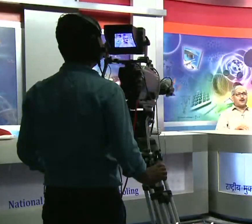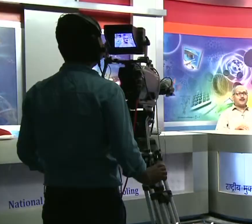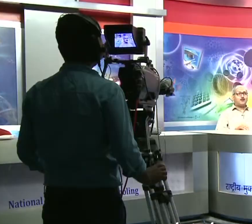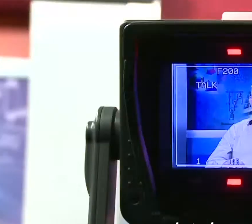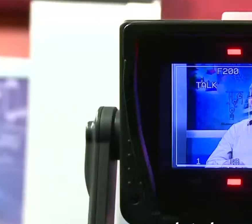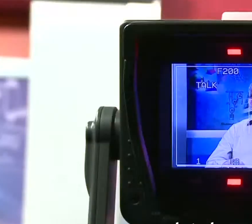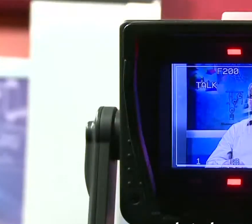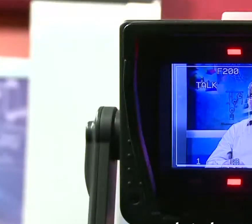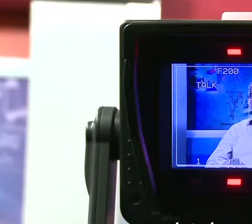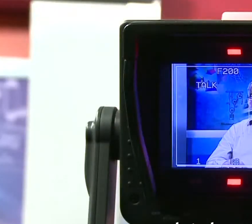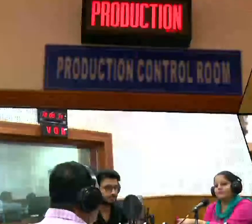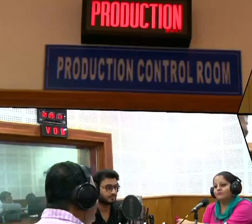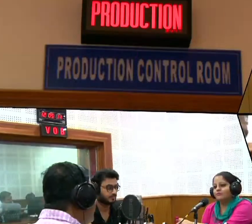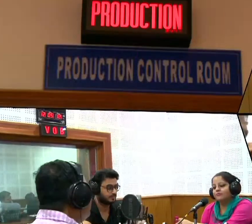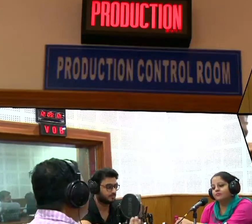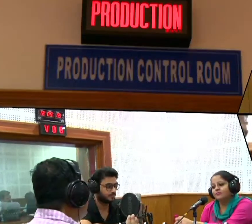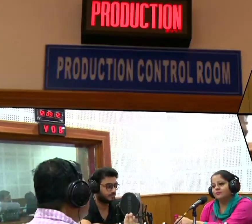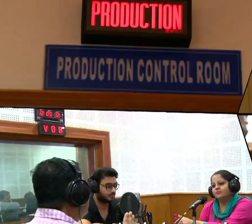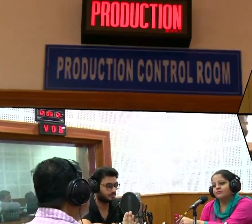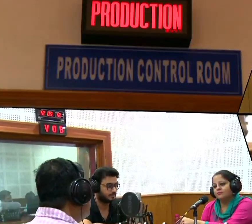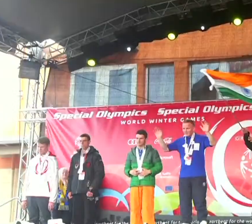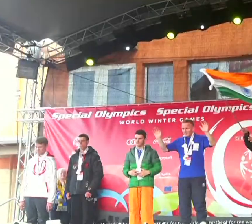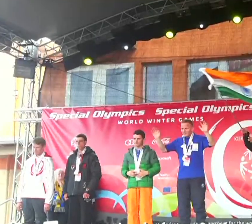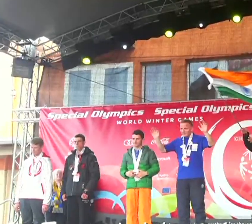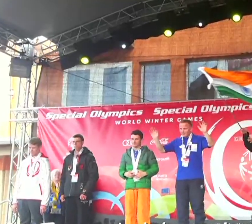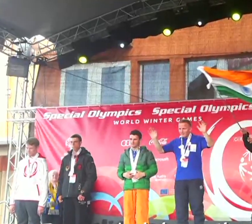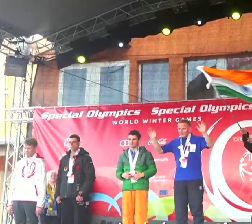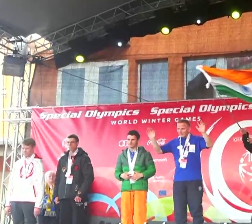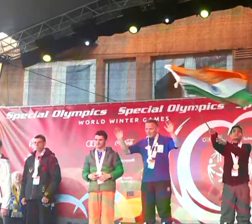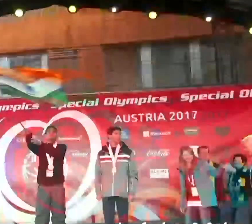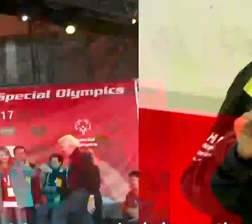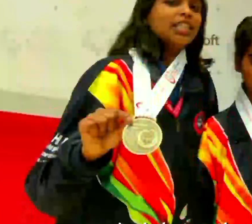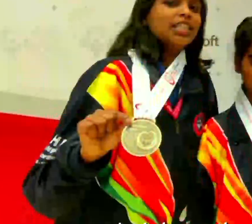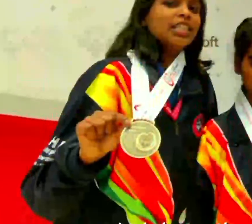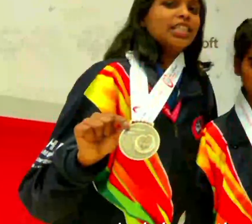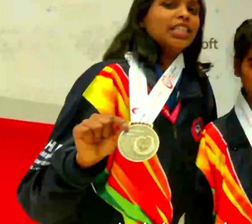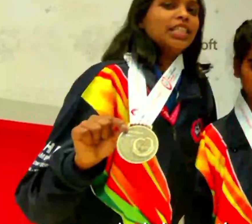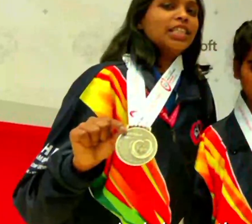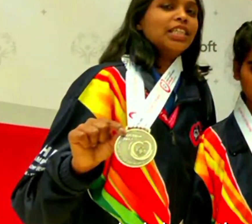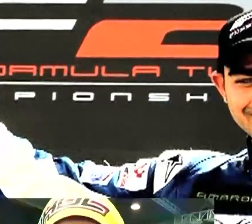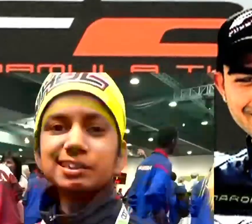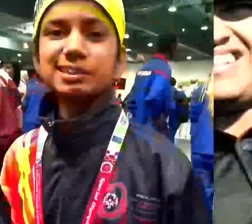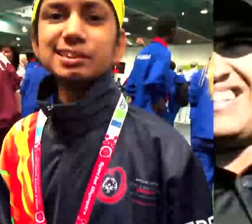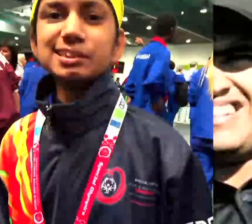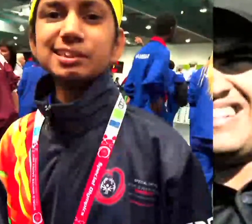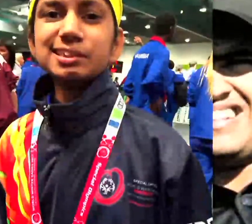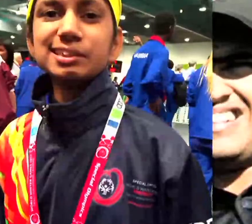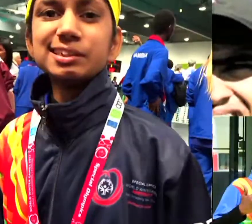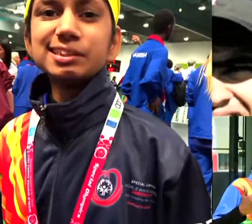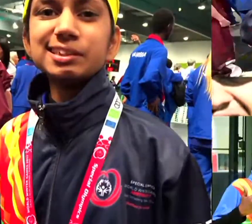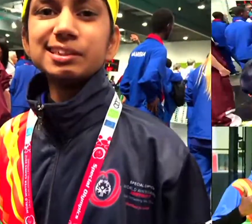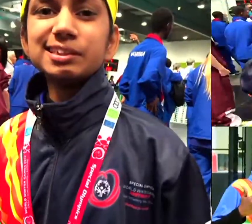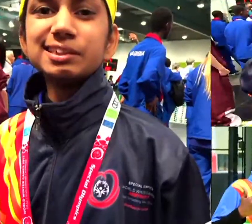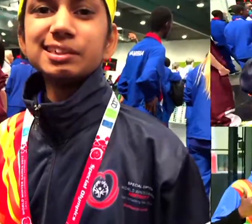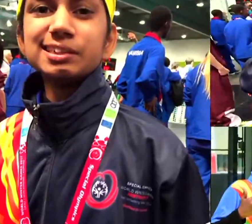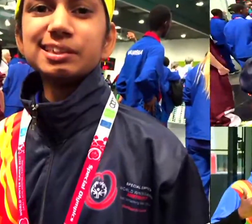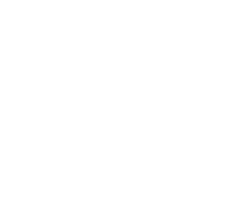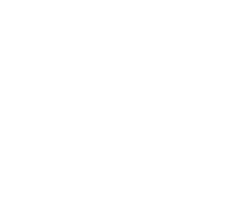बने, हम अपना रास्ता स्वयं चुने। कोई मन